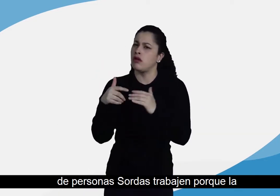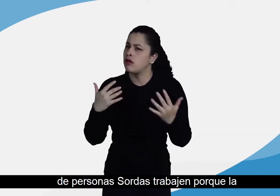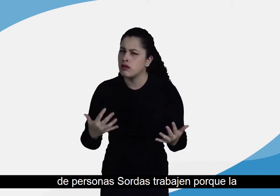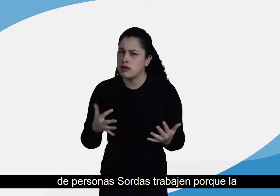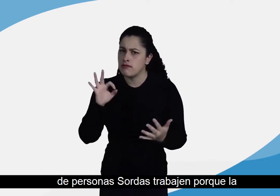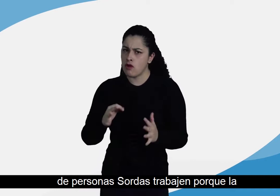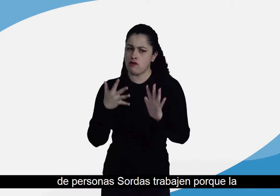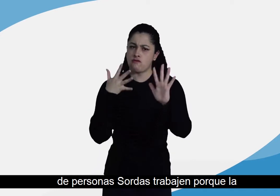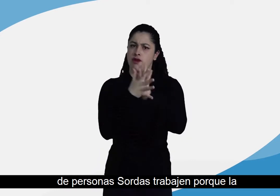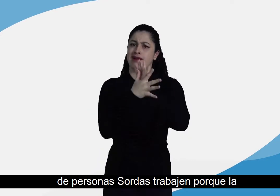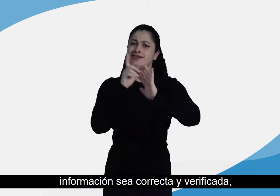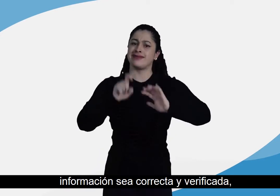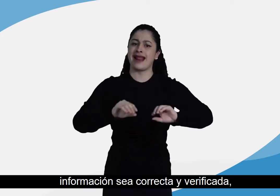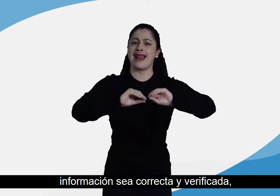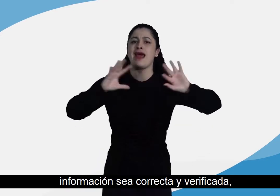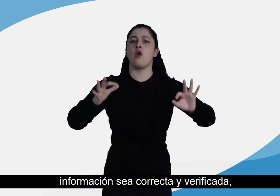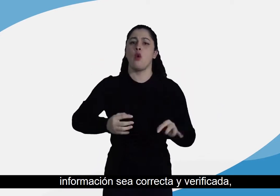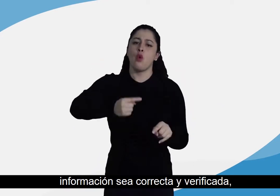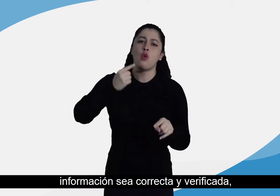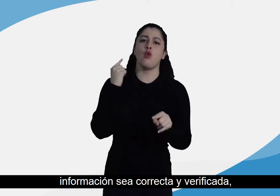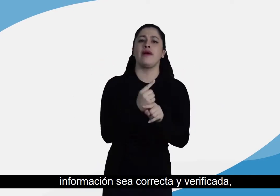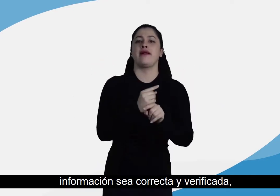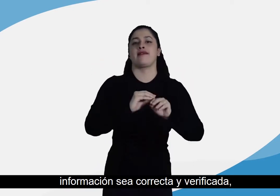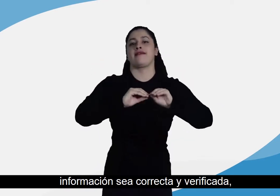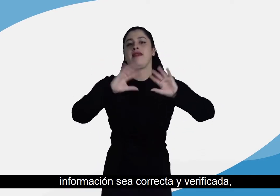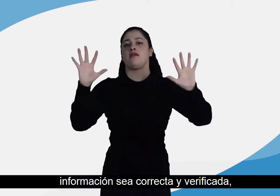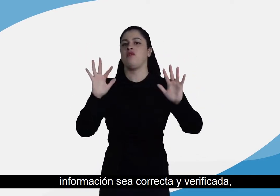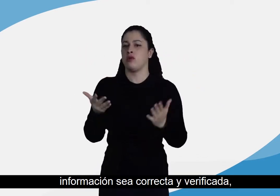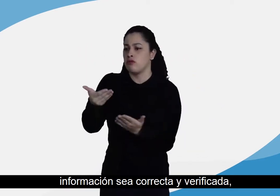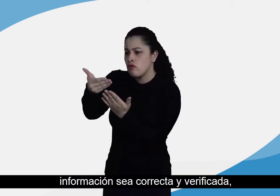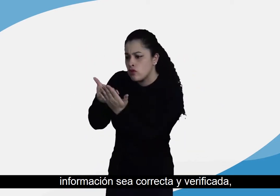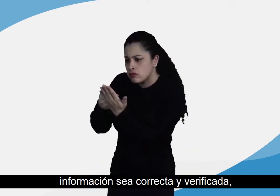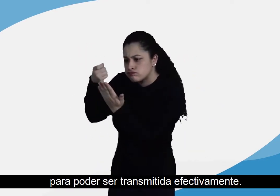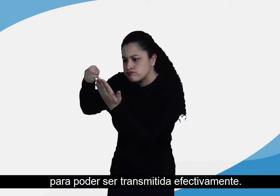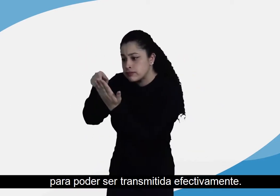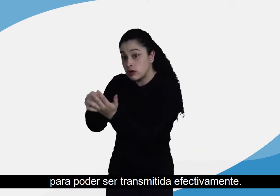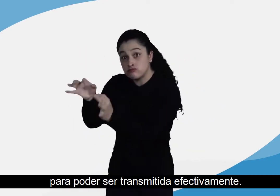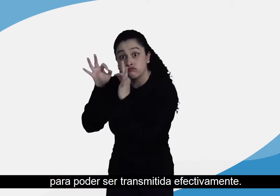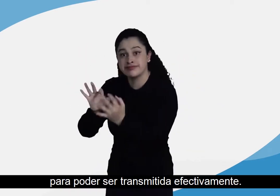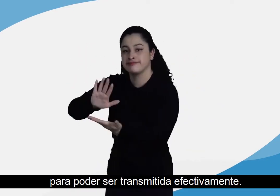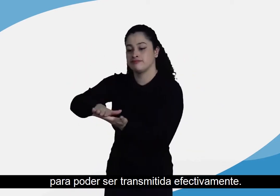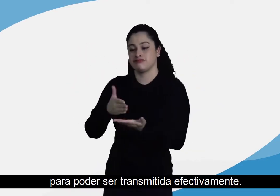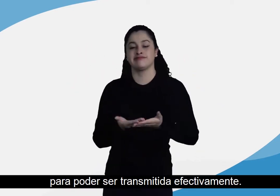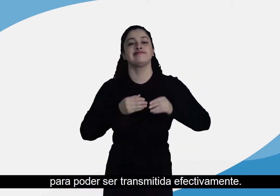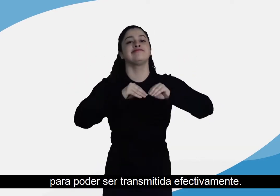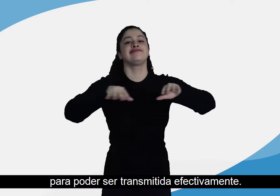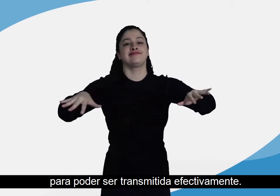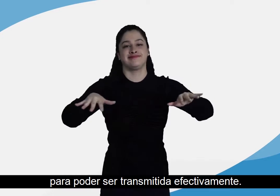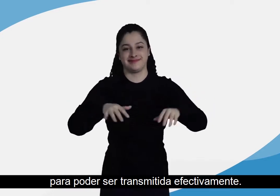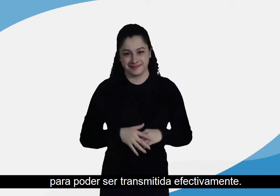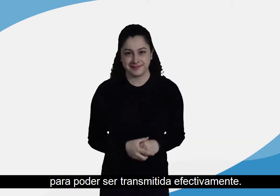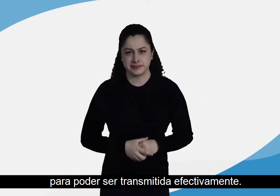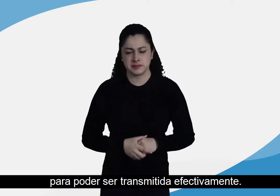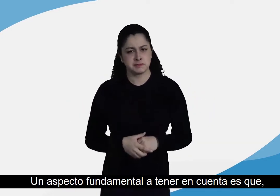sordas trabajen porque la información sea correcta y verificada, para poder ser transmitida efectivamente.